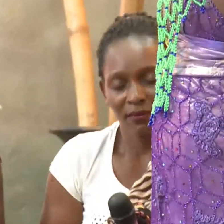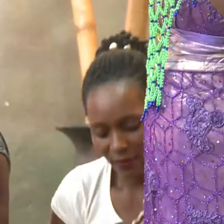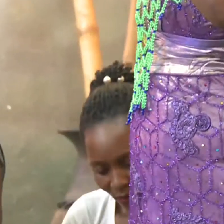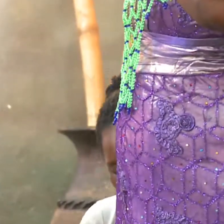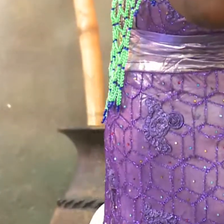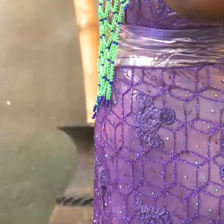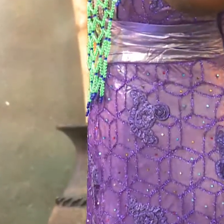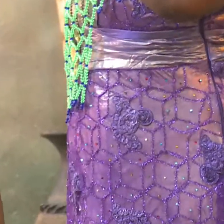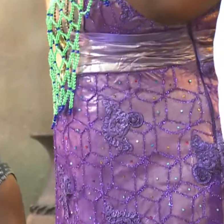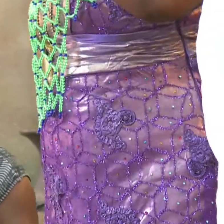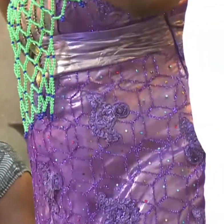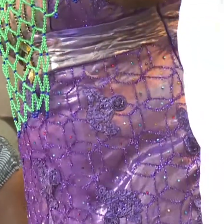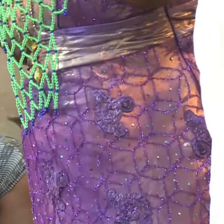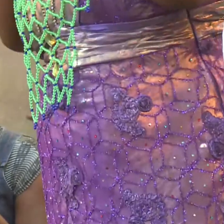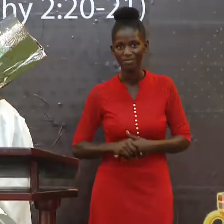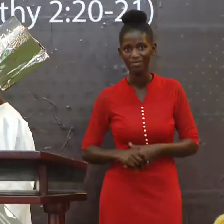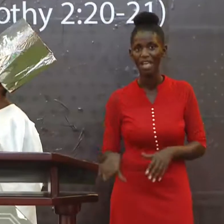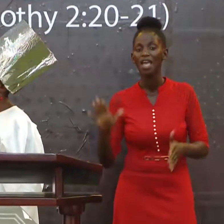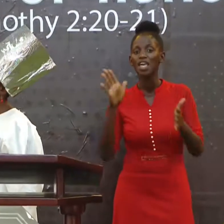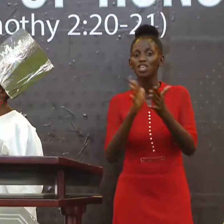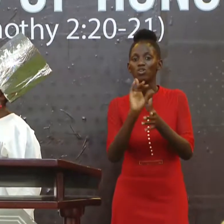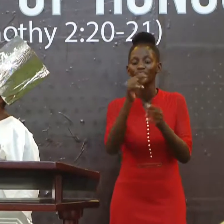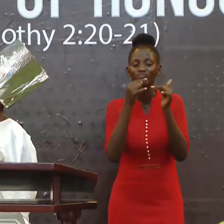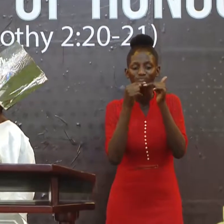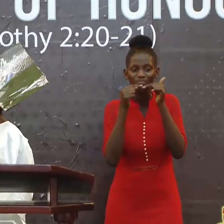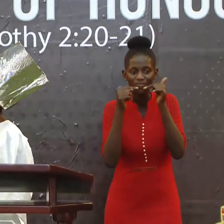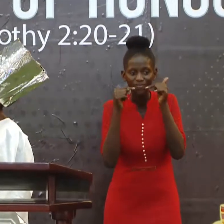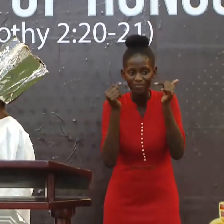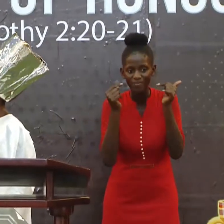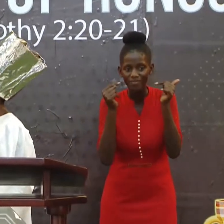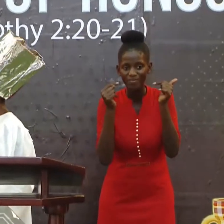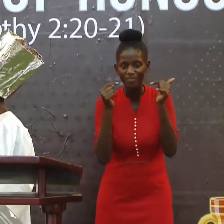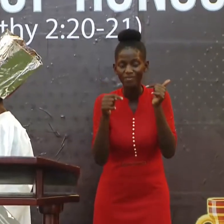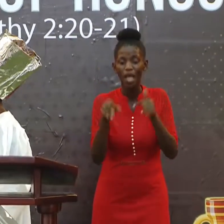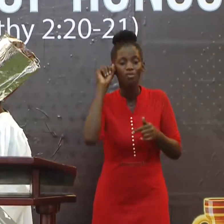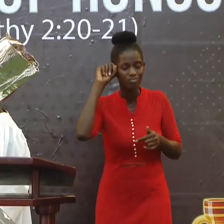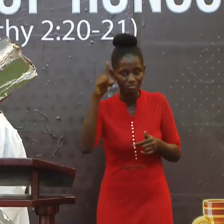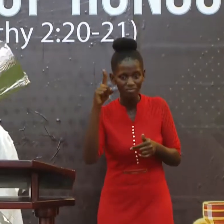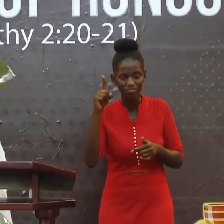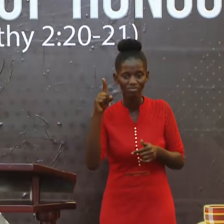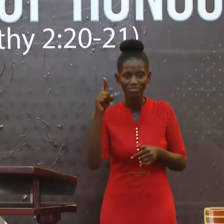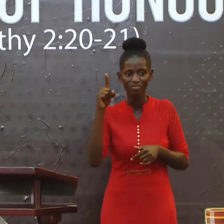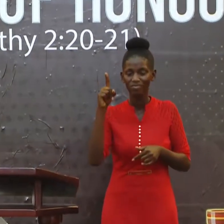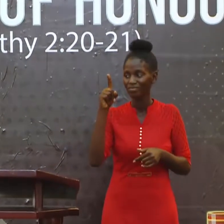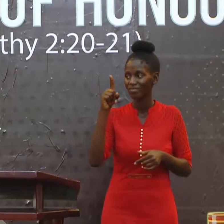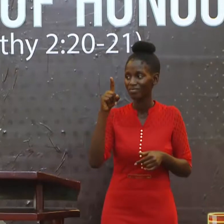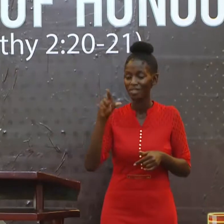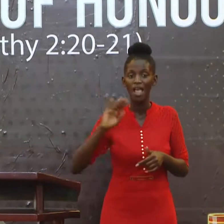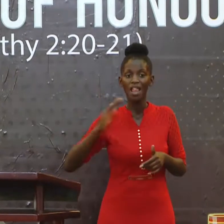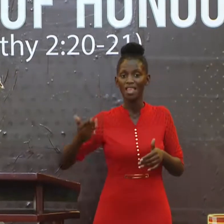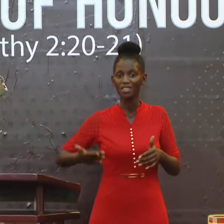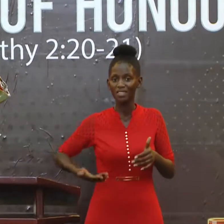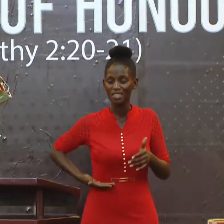njagala mukole. Wewaawo mami. Emimwa mugimyuse. Mami. Muwulidde abakyala. Wewaawo mami.